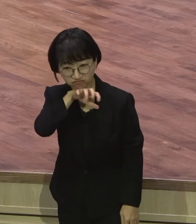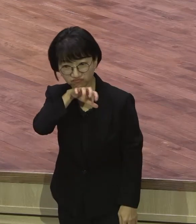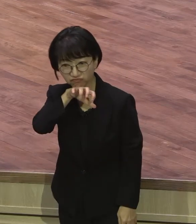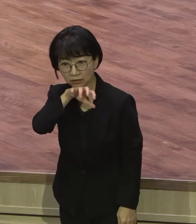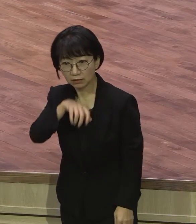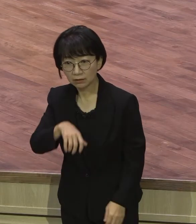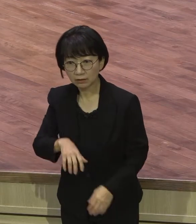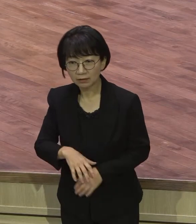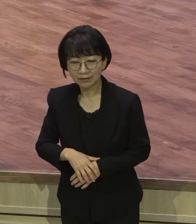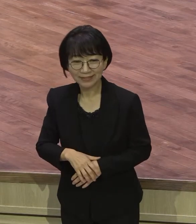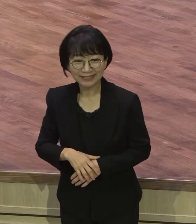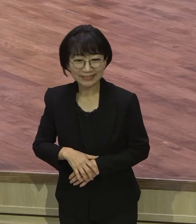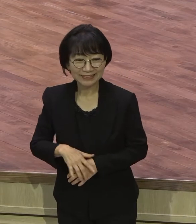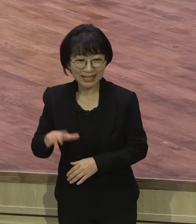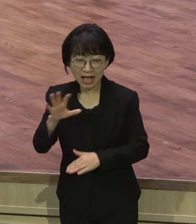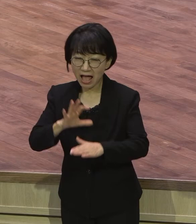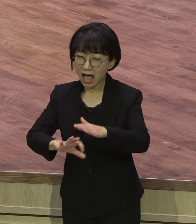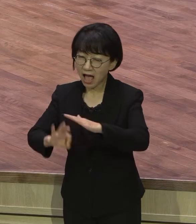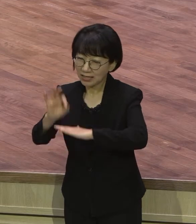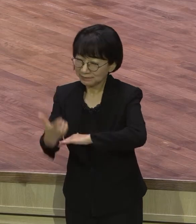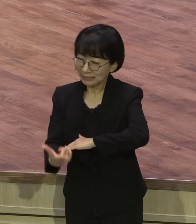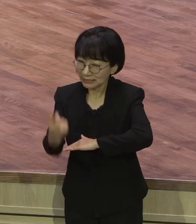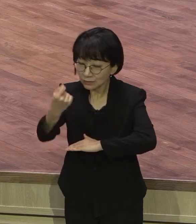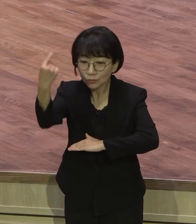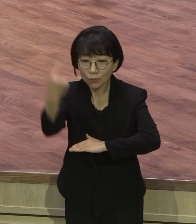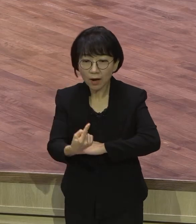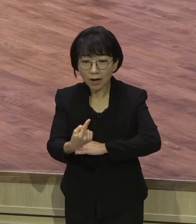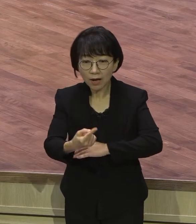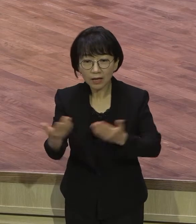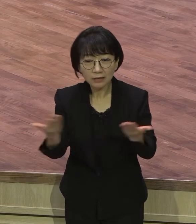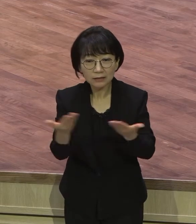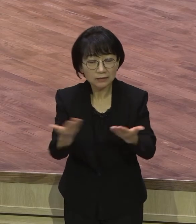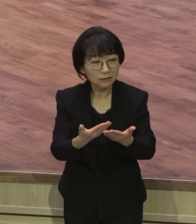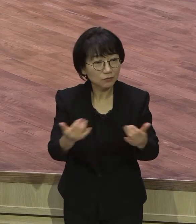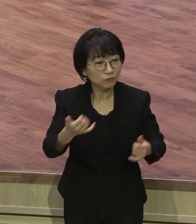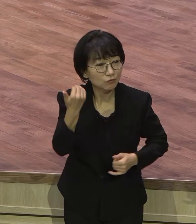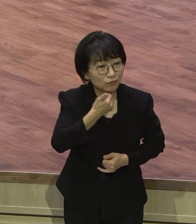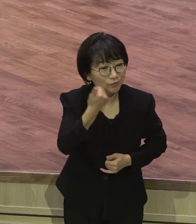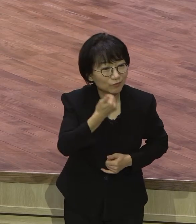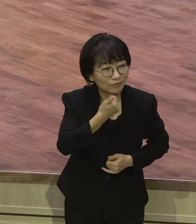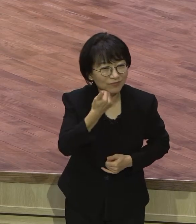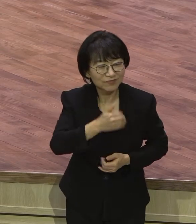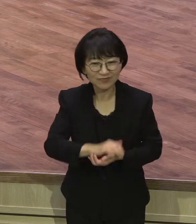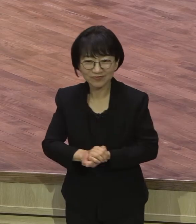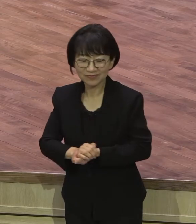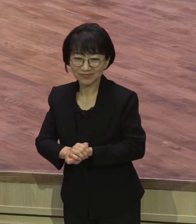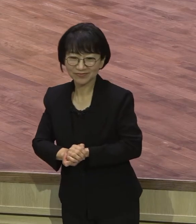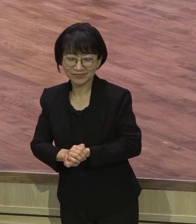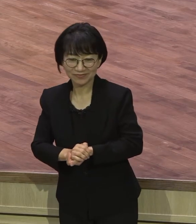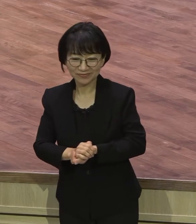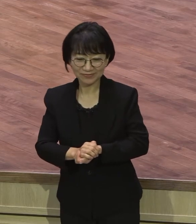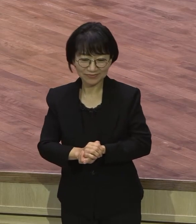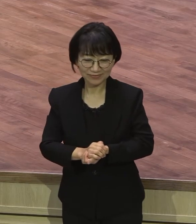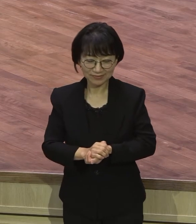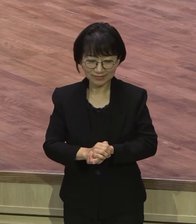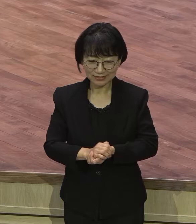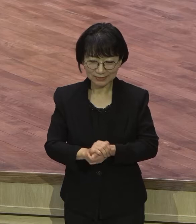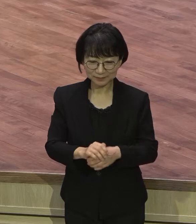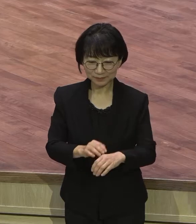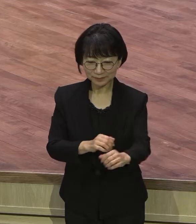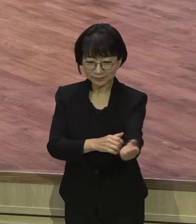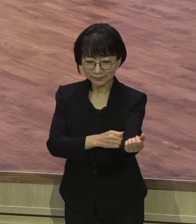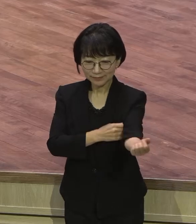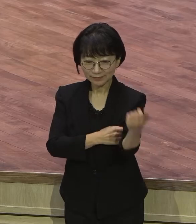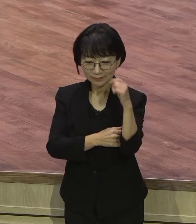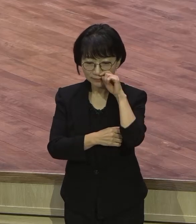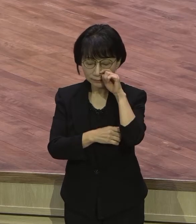일꾼 일꾼이 누구를 말합니까? 지금 예수님 비유를 들어서 말하는 거예요. 물론 그 당시에 이런 일들이 많이 있었어요. 그때 우리나라도